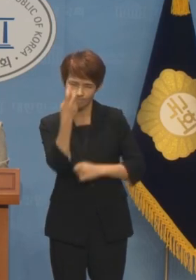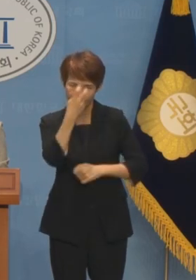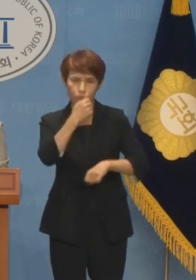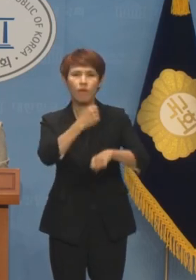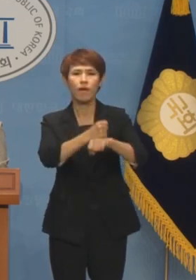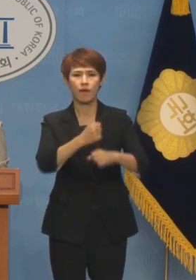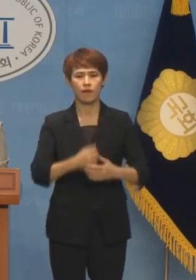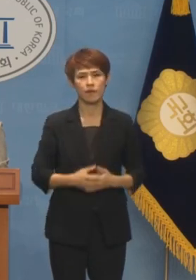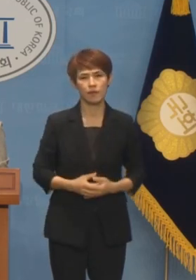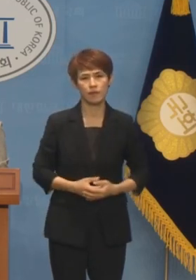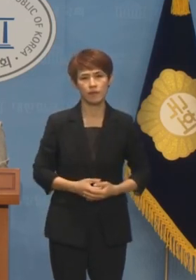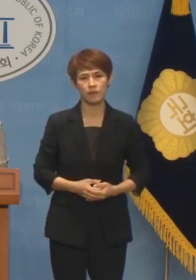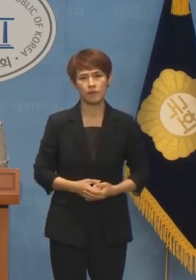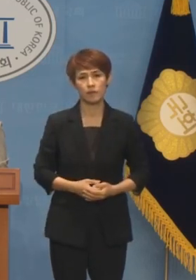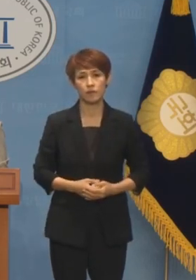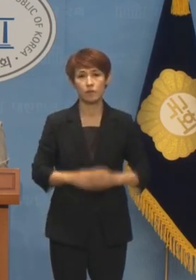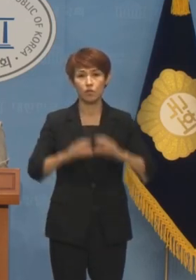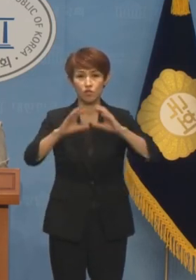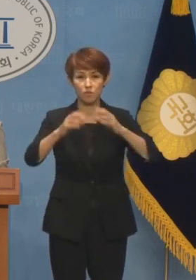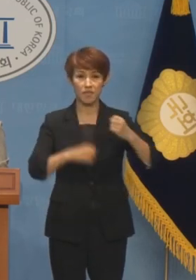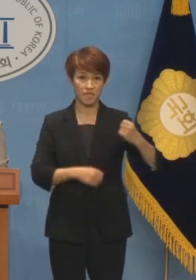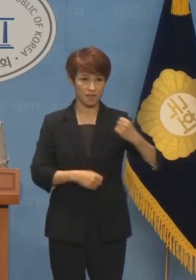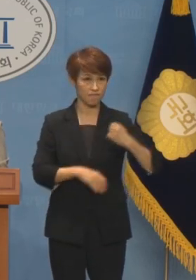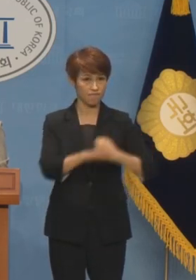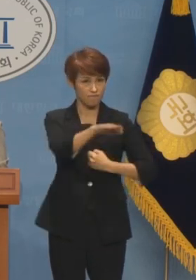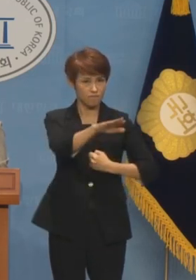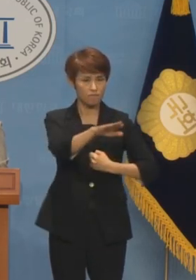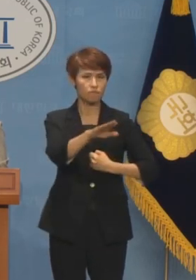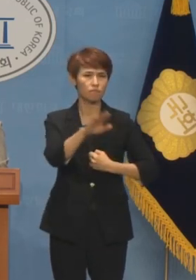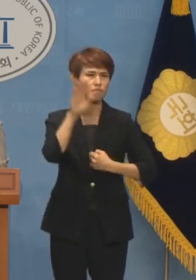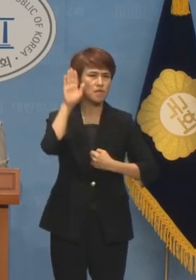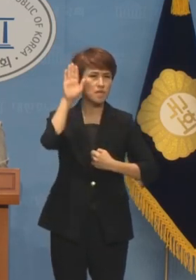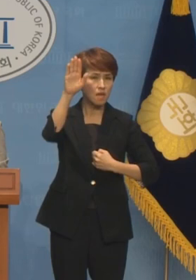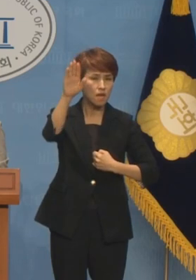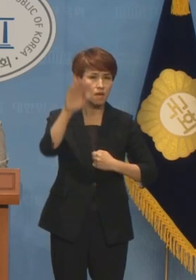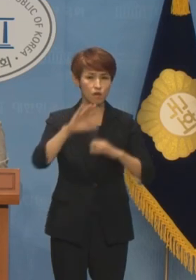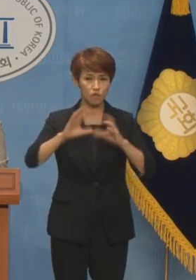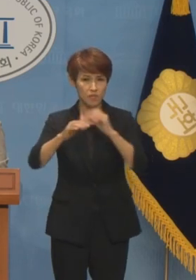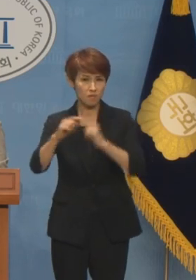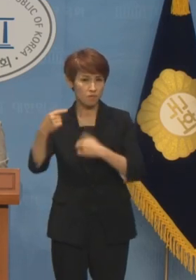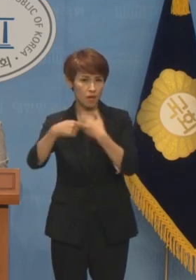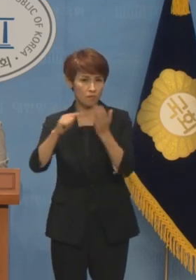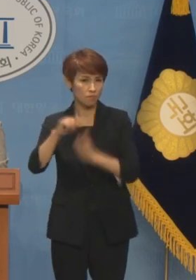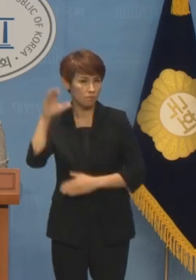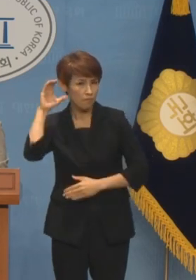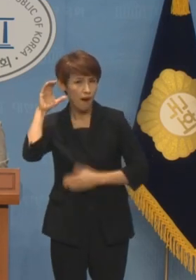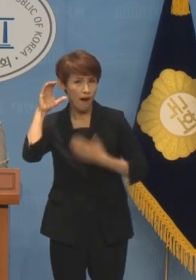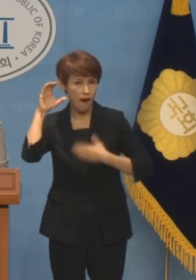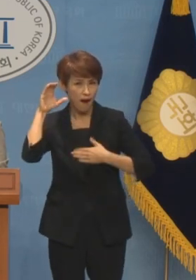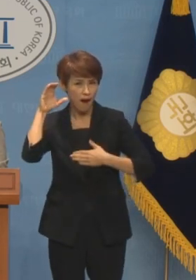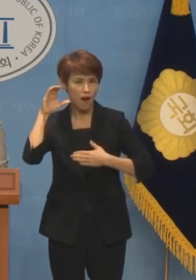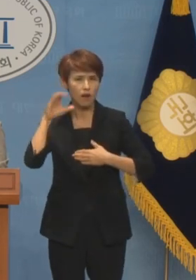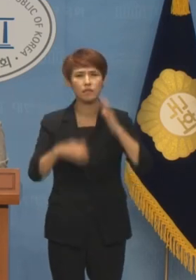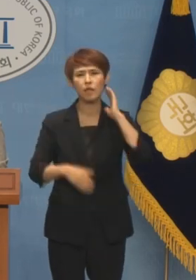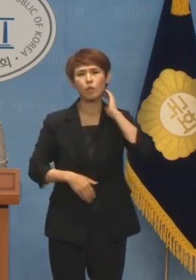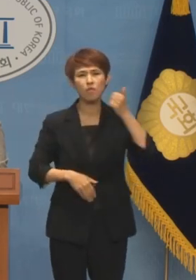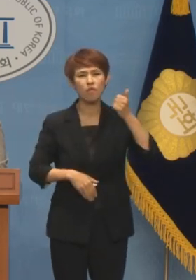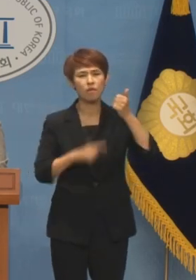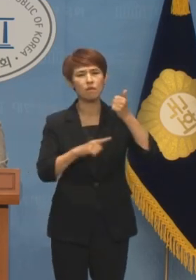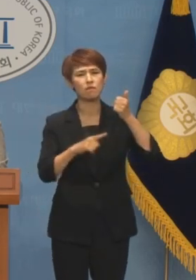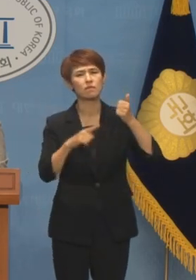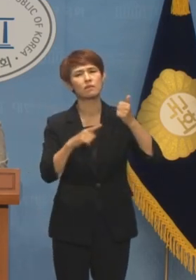규명하겠습니다. 국민의힘도 민의를 듣고 있다면 이제 윤석열 대통령과